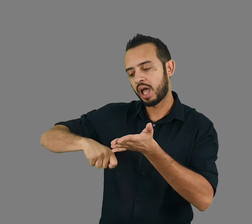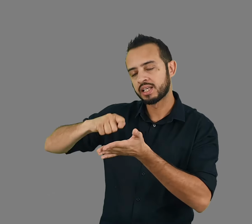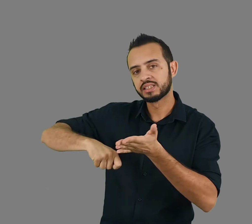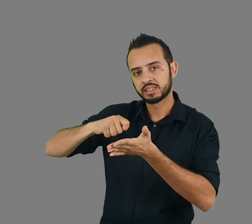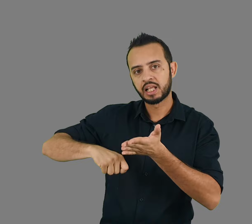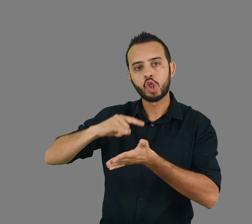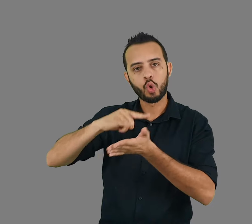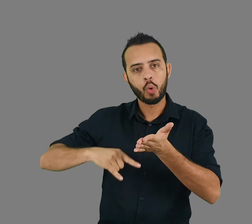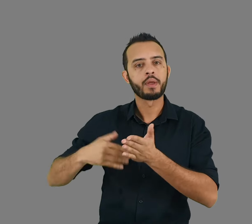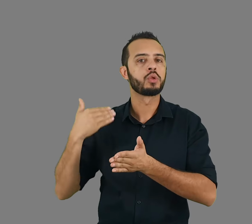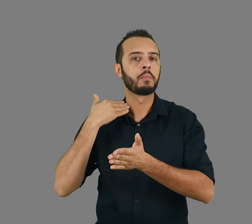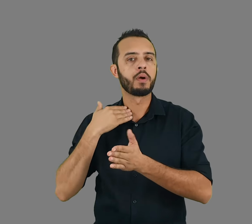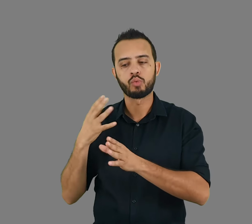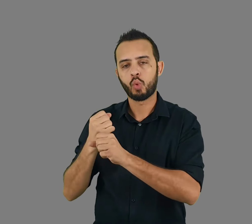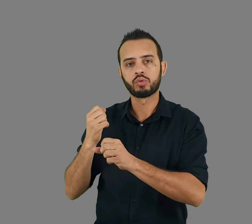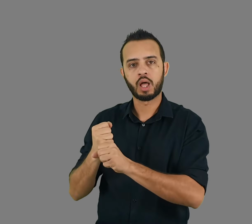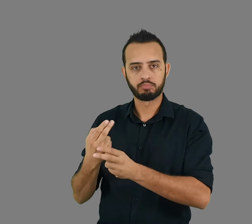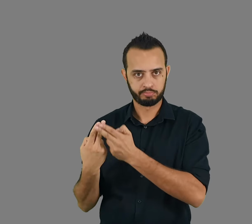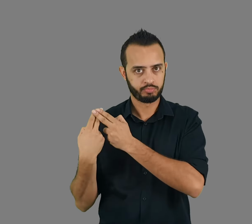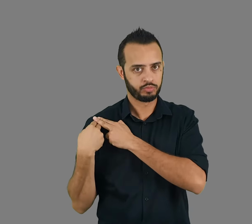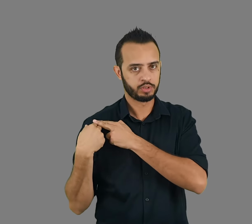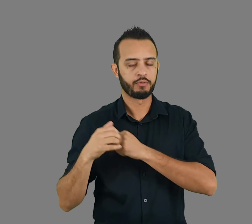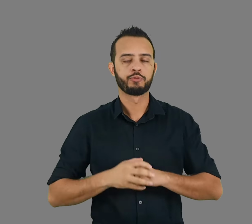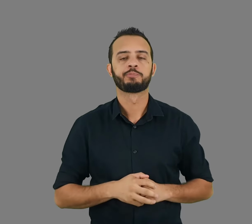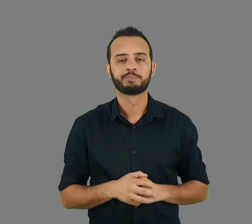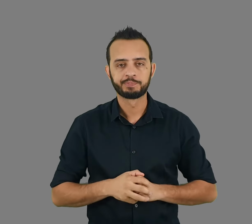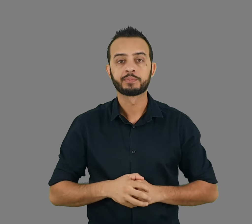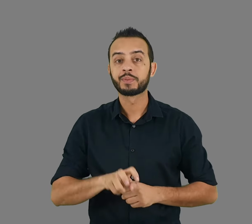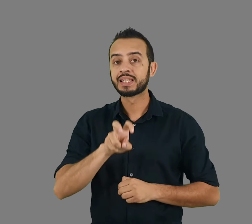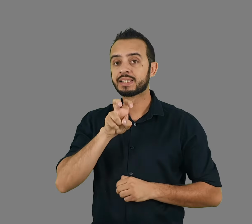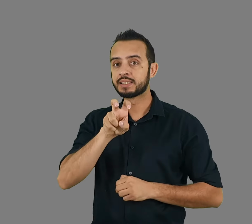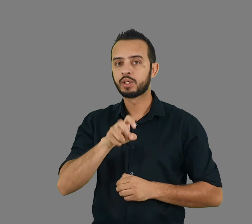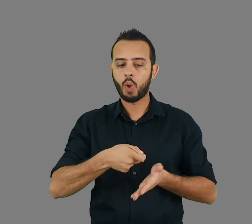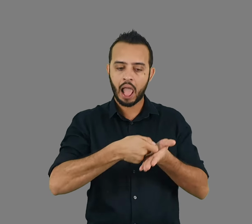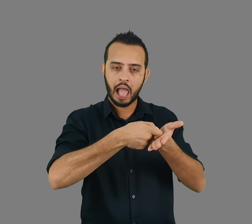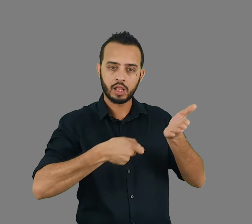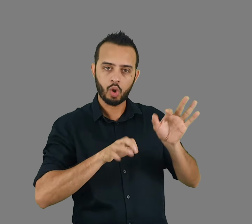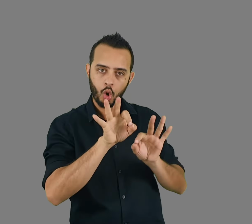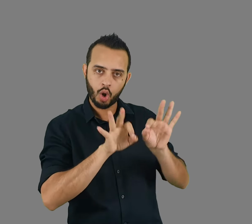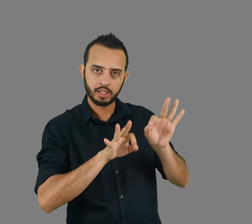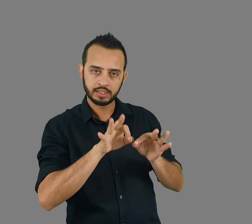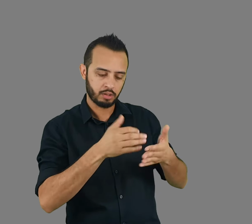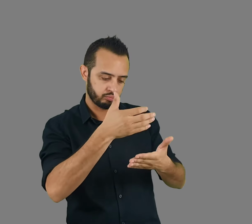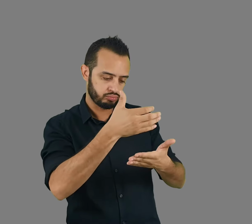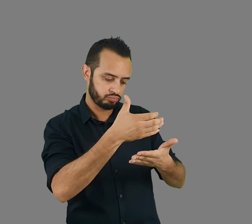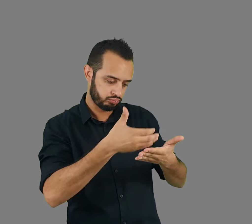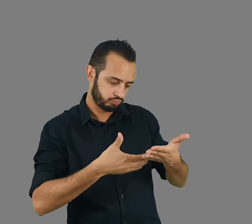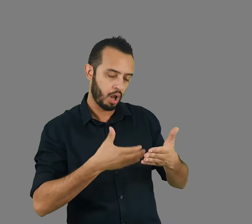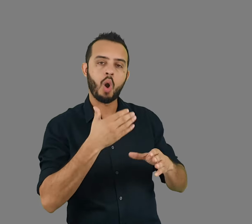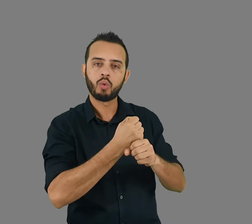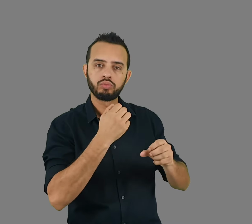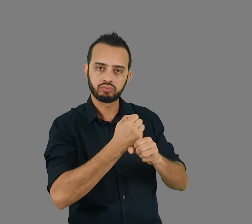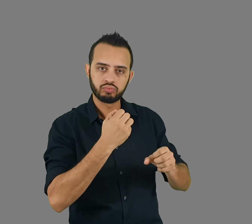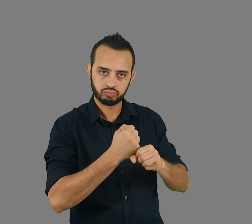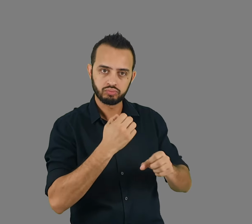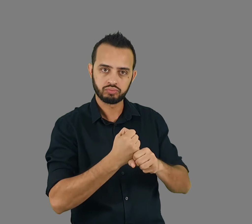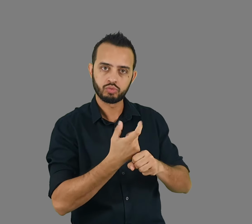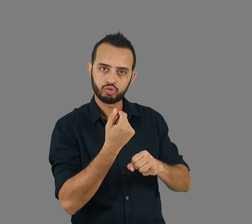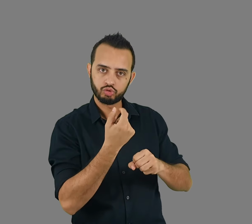e contábeis. 5. Organizar relatório contendo o balanço do exercício financeiro e os principais eventos